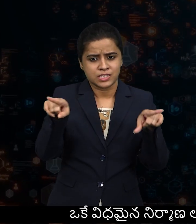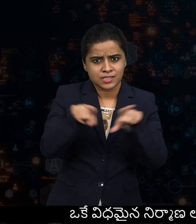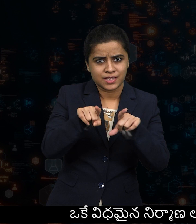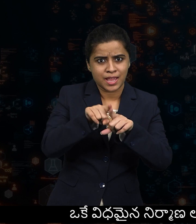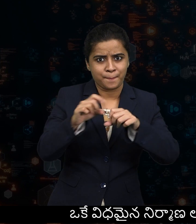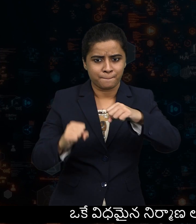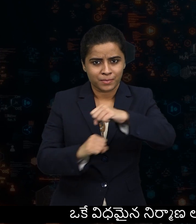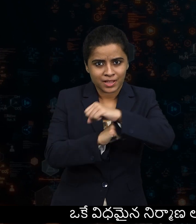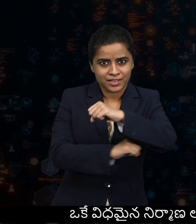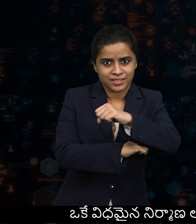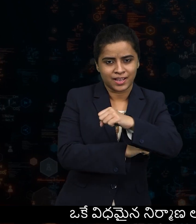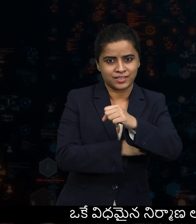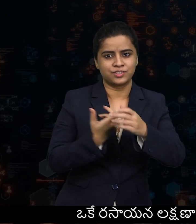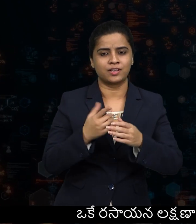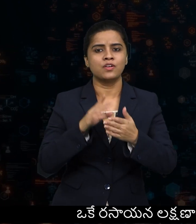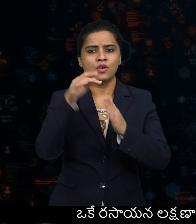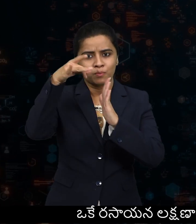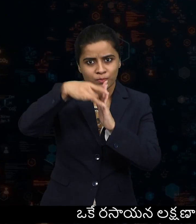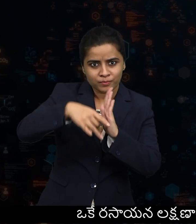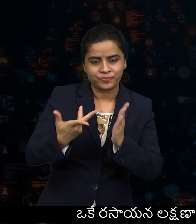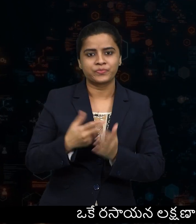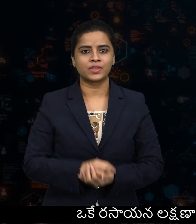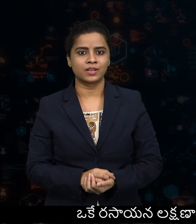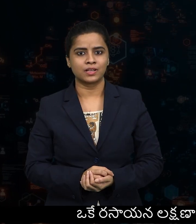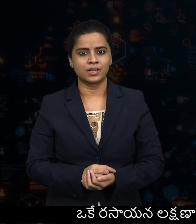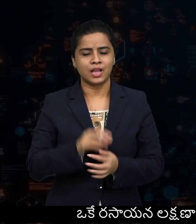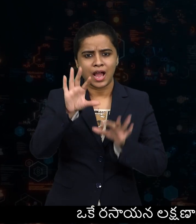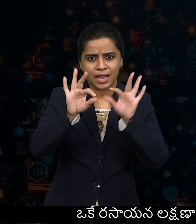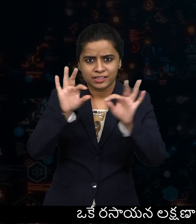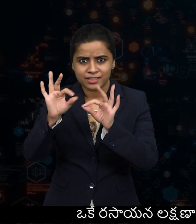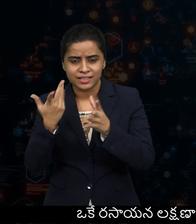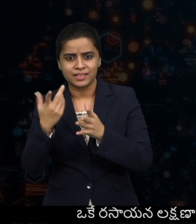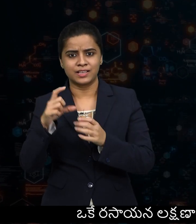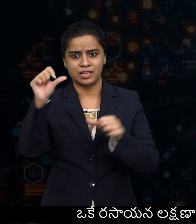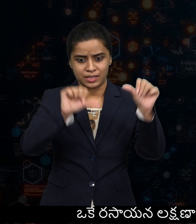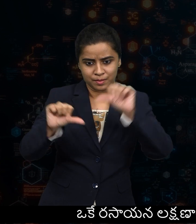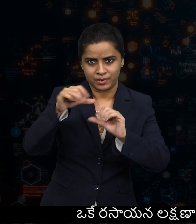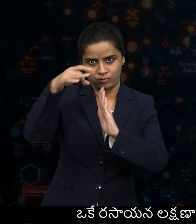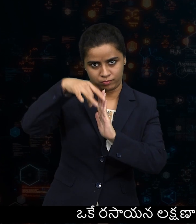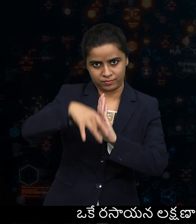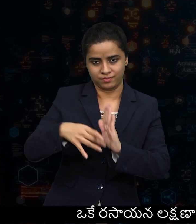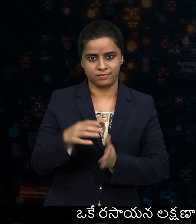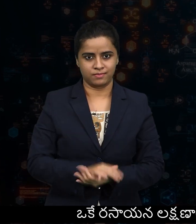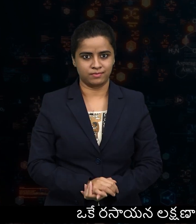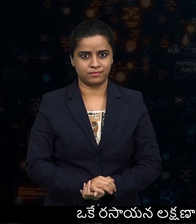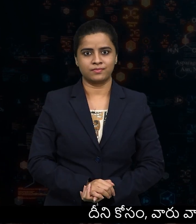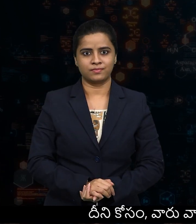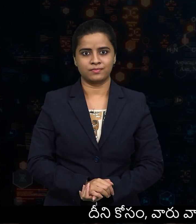ఉన్న సమ్మేళనాలు ఒకే రసాయన లక్షణాలను కలిగి ఉన్నాయని గుర్తించారు.